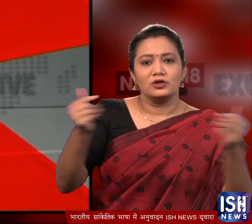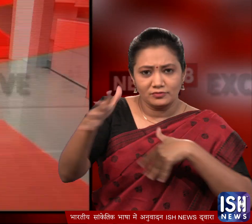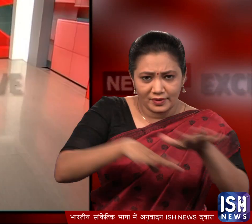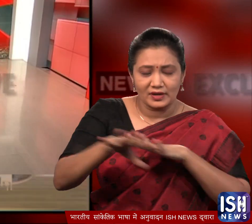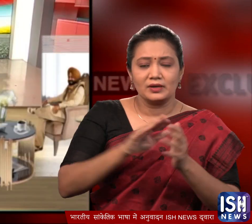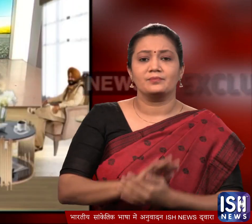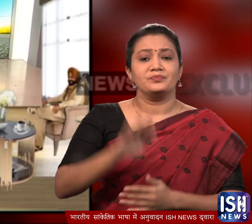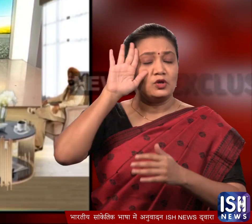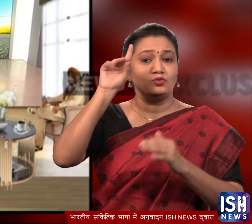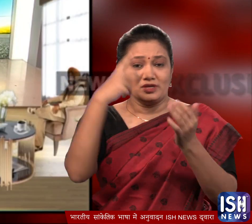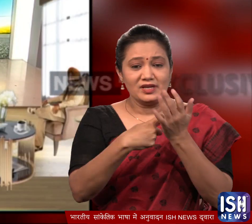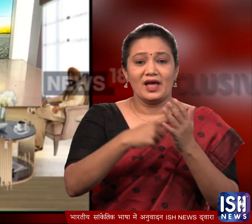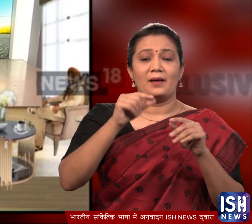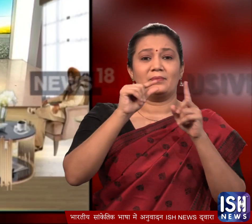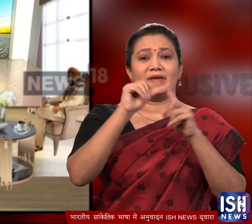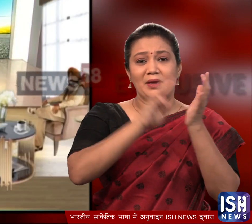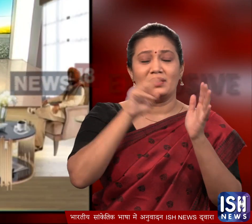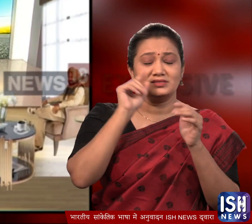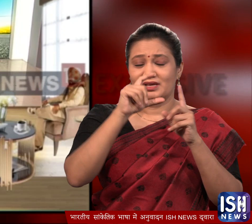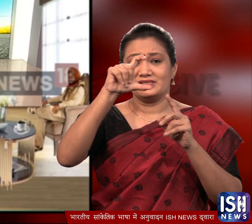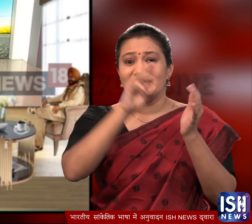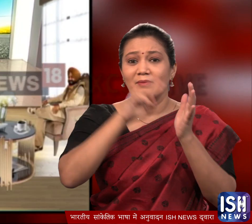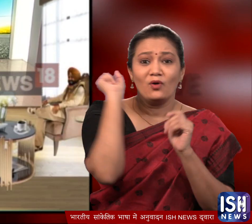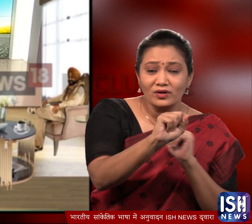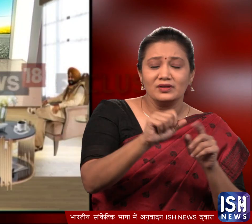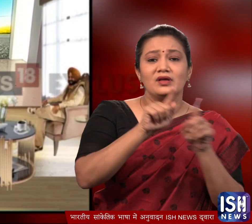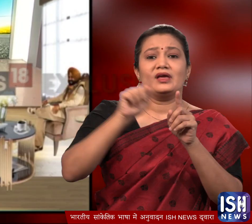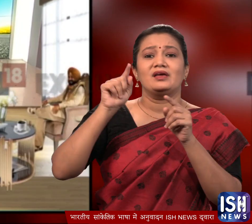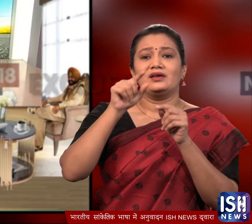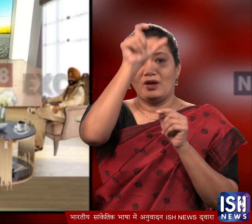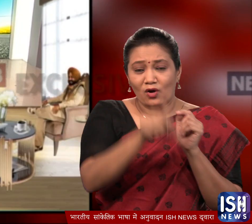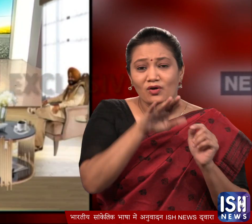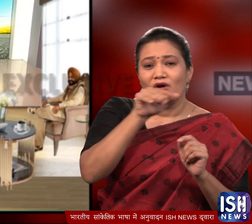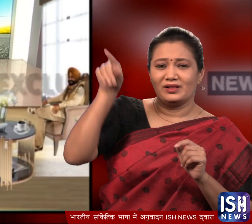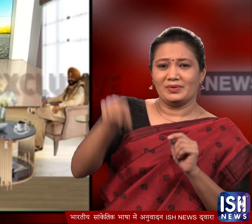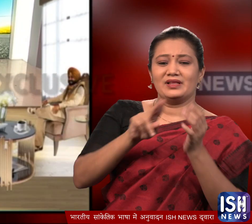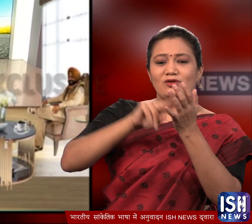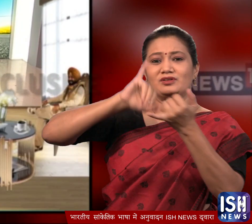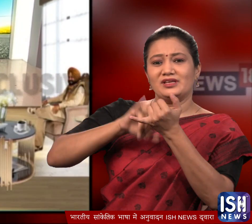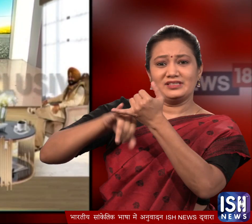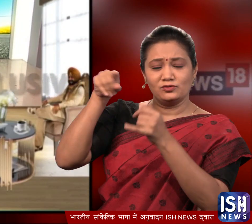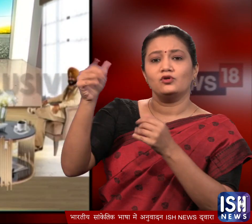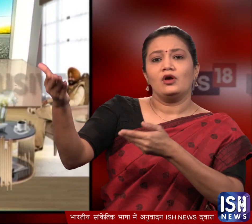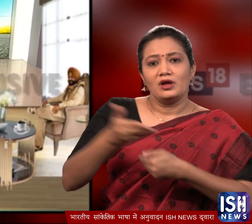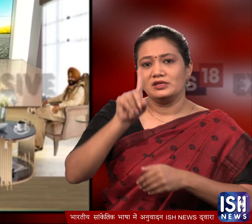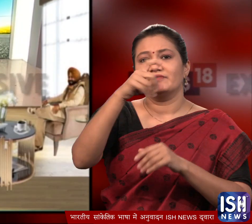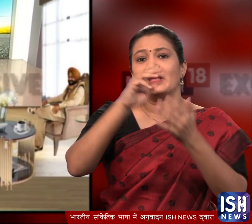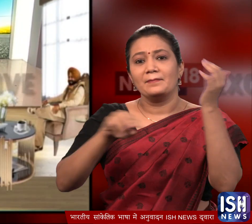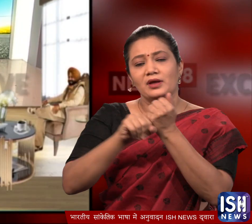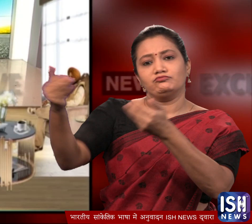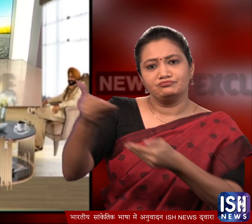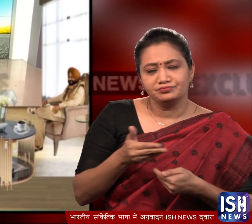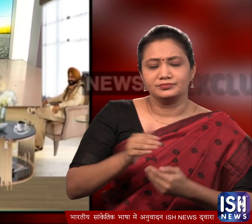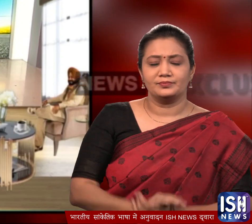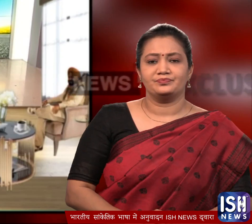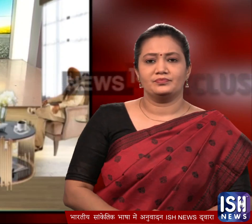कि पंजाब के मुख्यमंत्री कैप्टन अमरिंदर सिंह ने कांग्रेस नेता नवजोत सिंह सिद्धू को कल यानी कि 17 मार्च को चाय पर बुलाया।